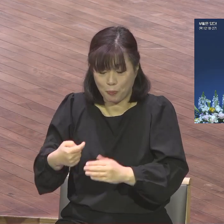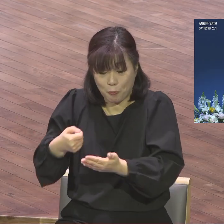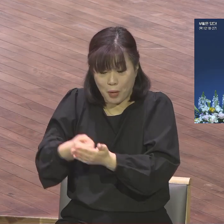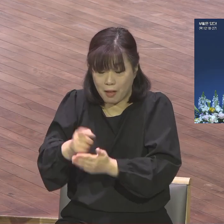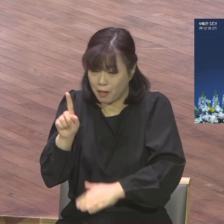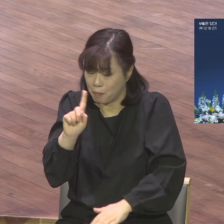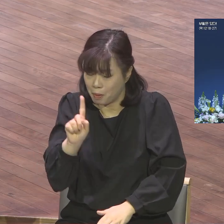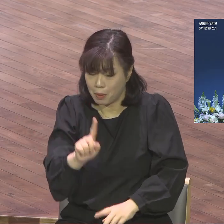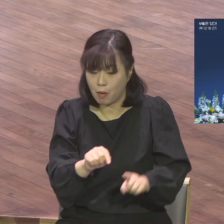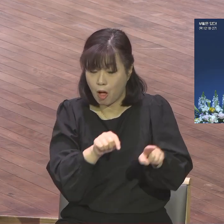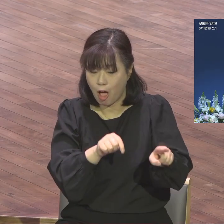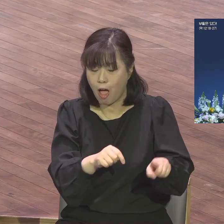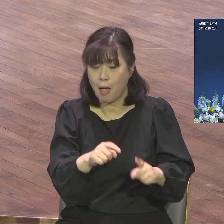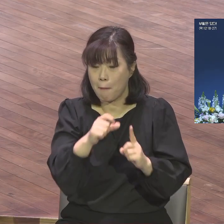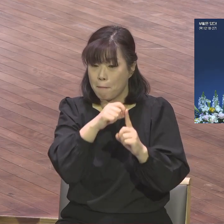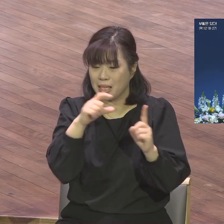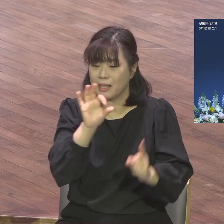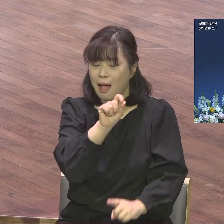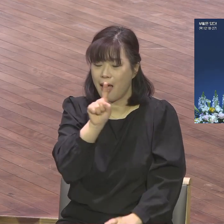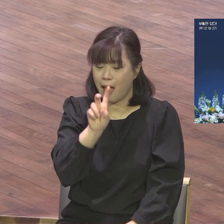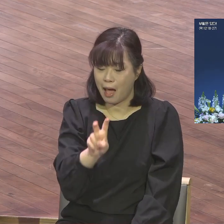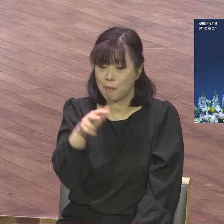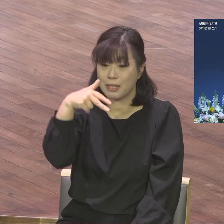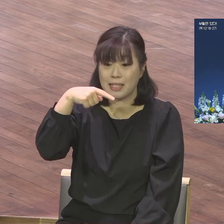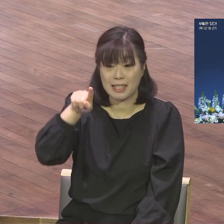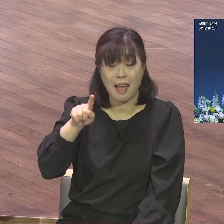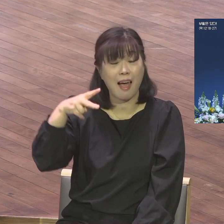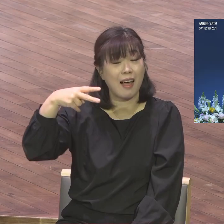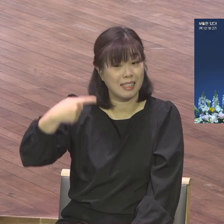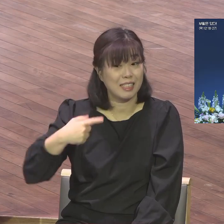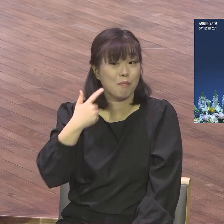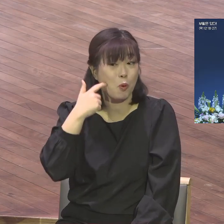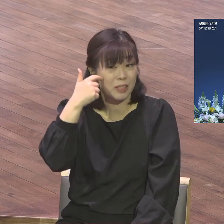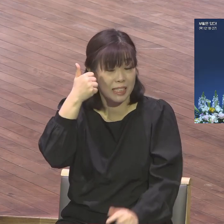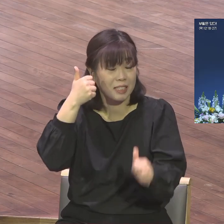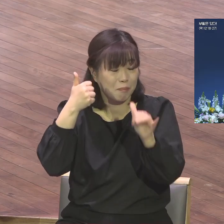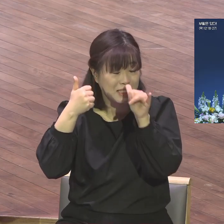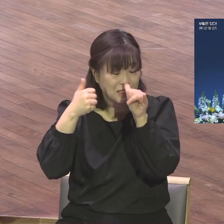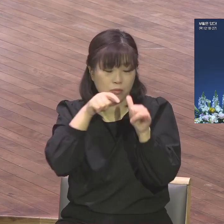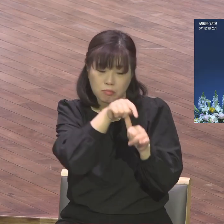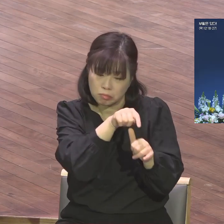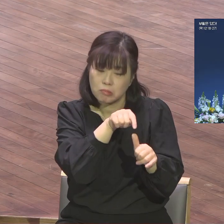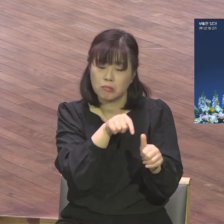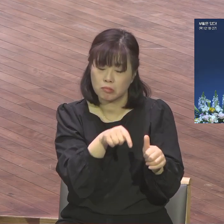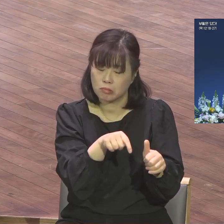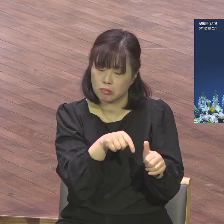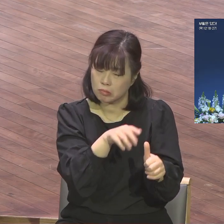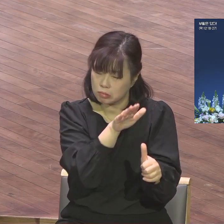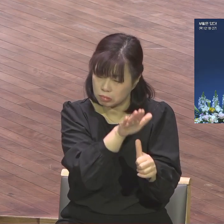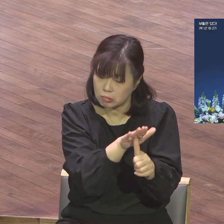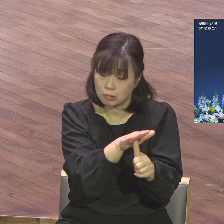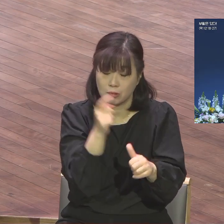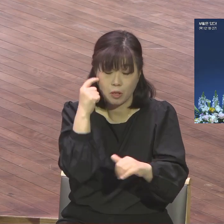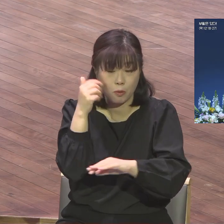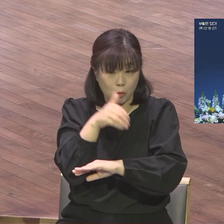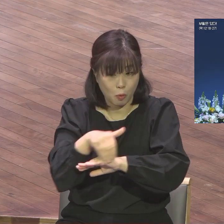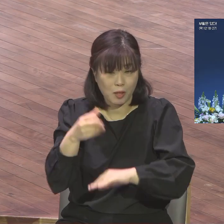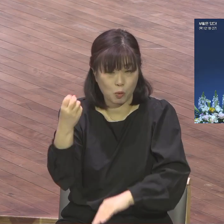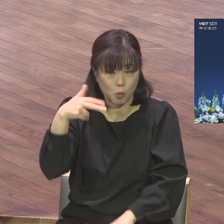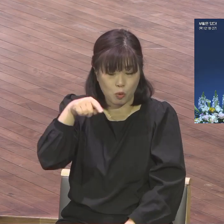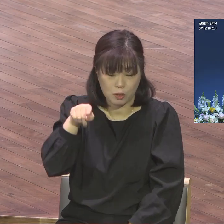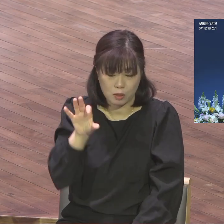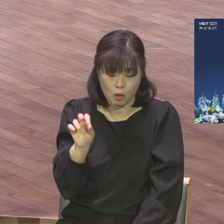다락방 운동한 그 목사님 그 교회 우리 정무지 선교사님이 참석해 있습니다만은